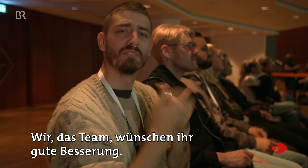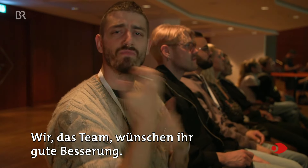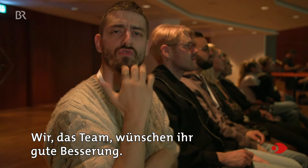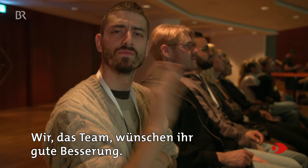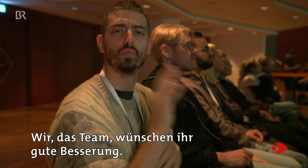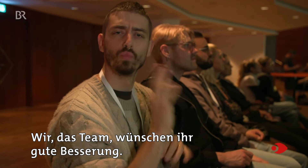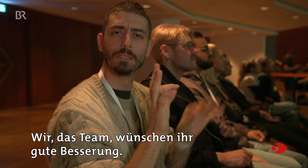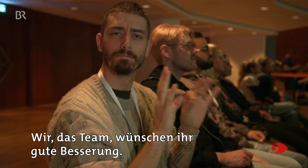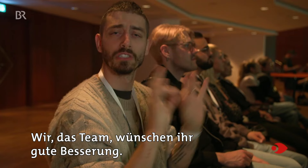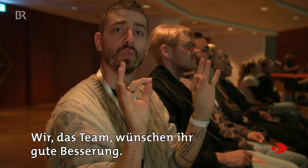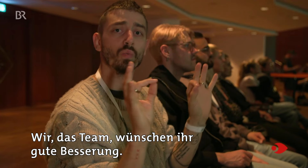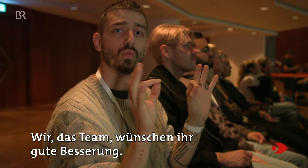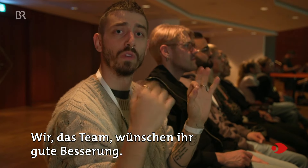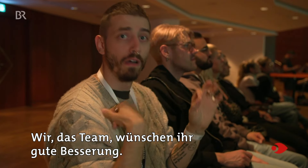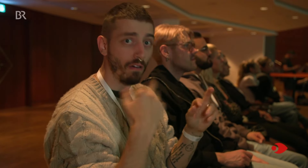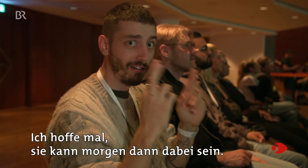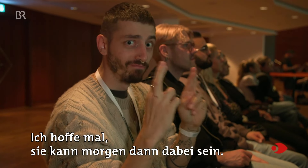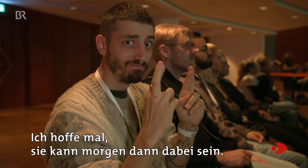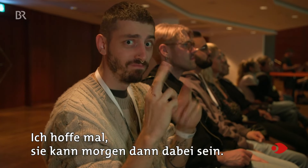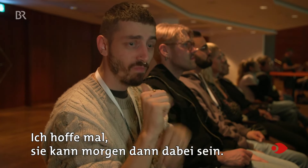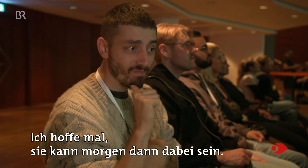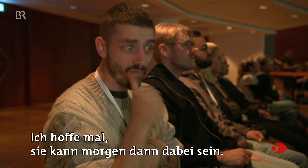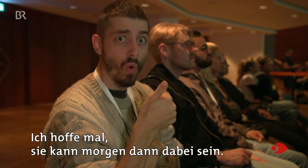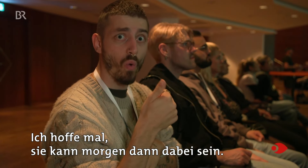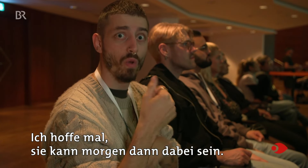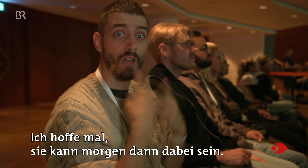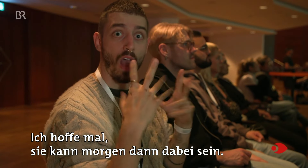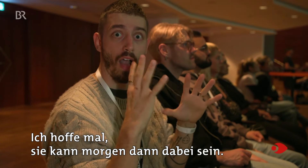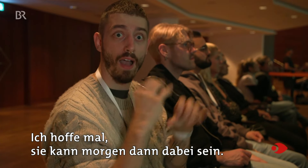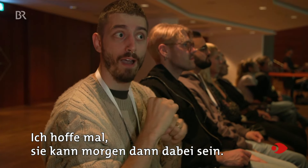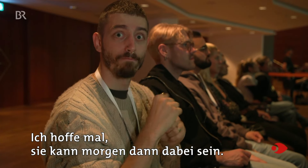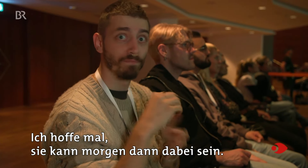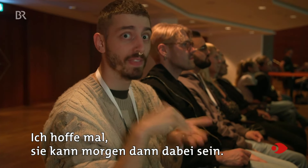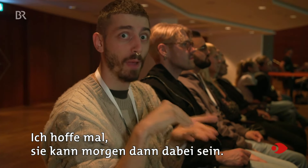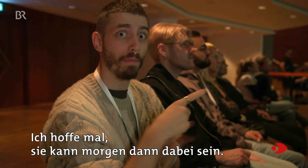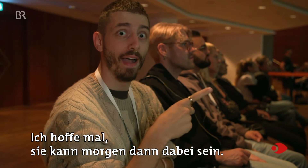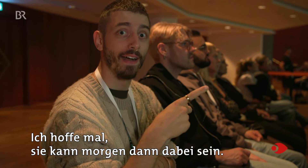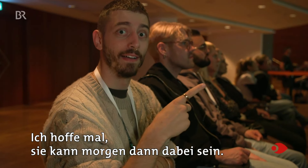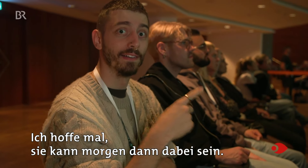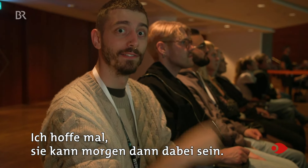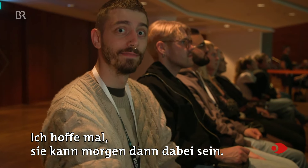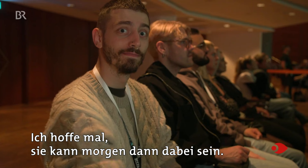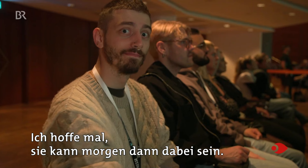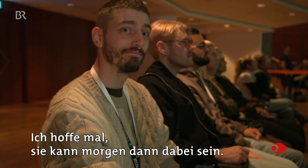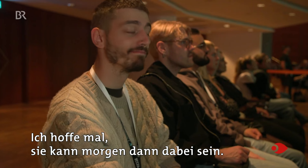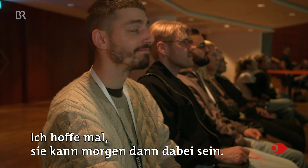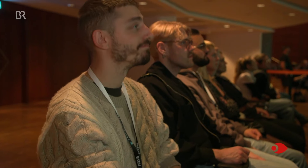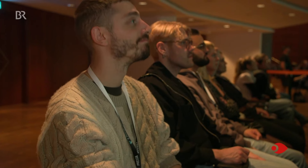Wir, das Team, wünschen ihr gute Besserung. Ich hoffe mal, sie kann morgen dann dabei sein.